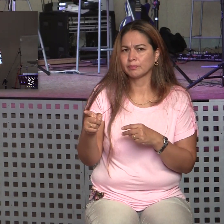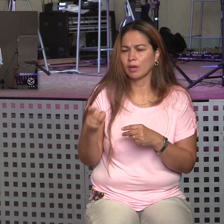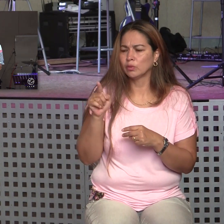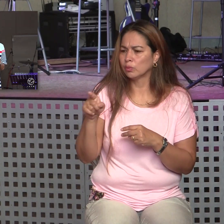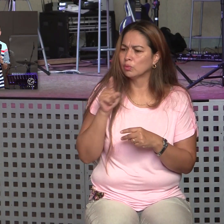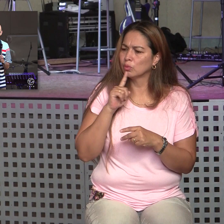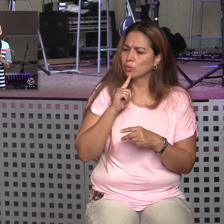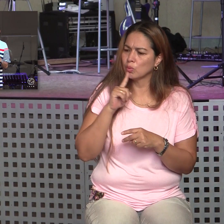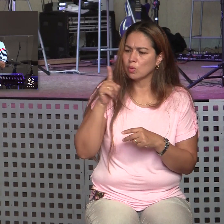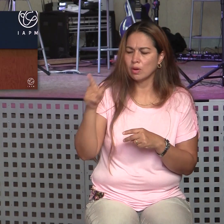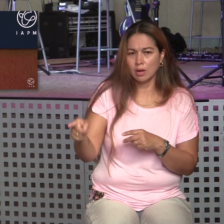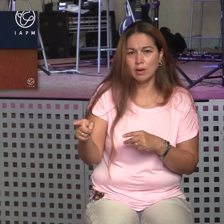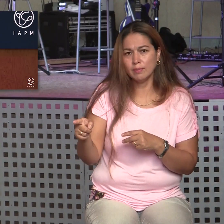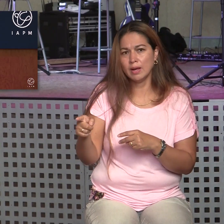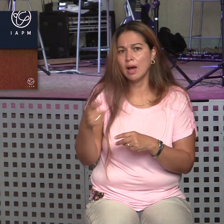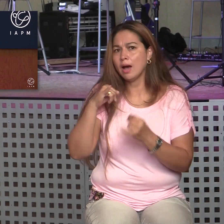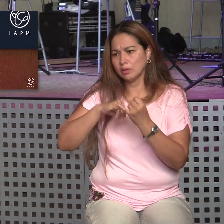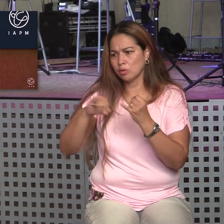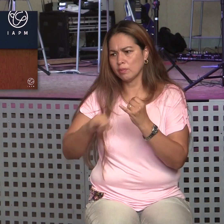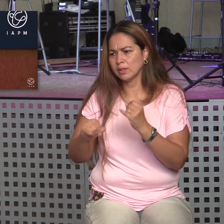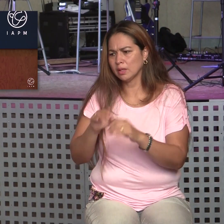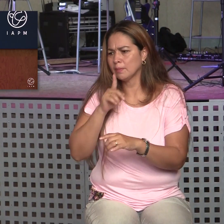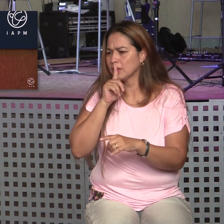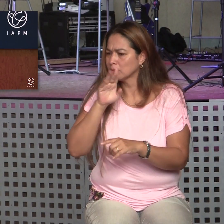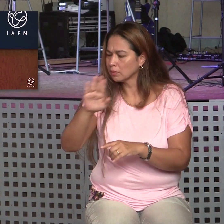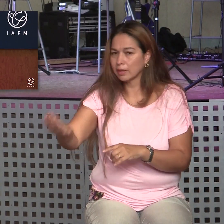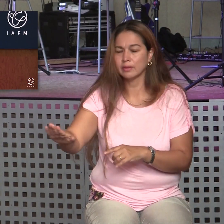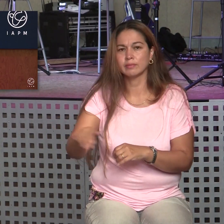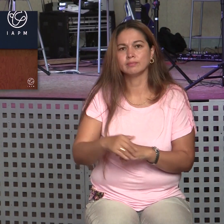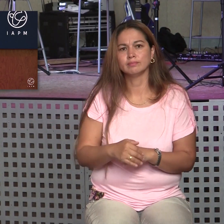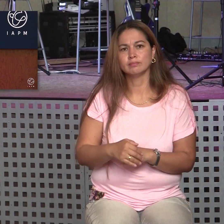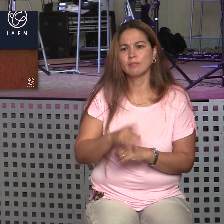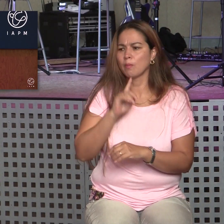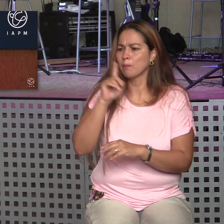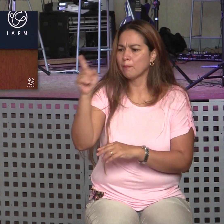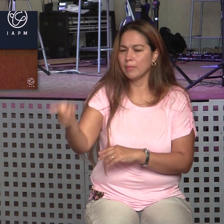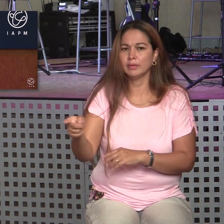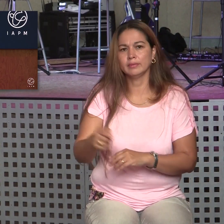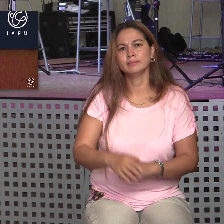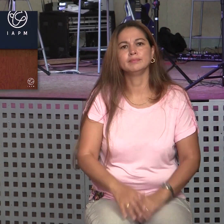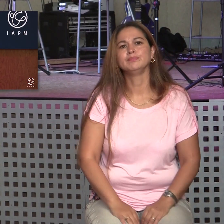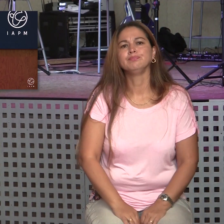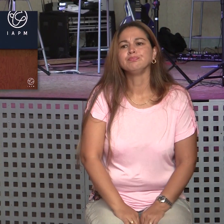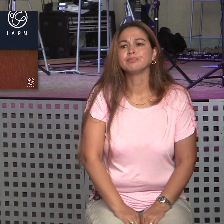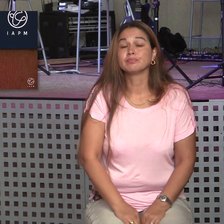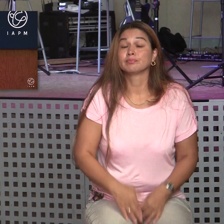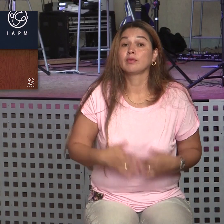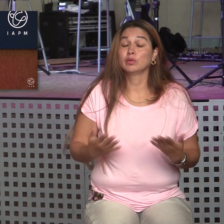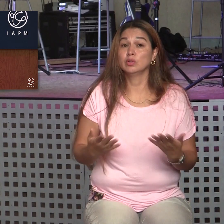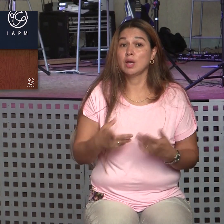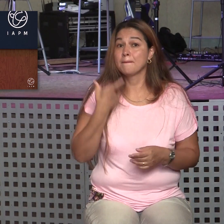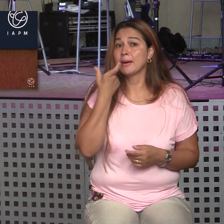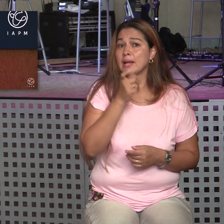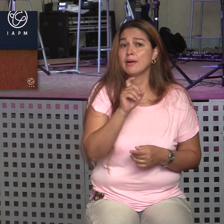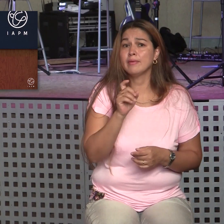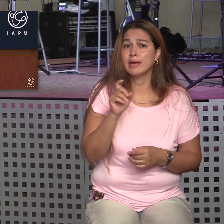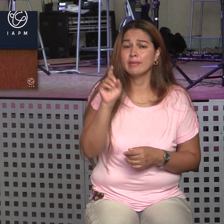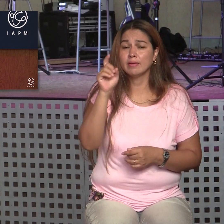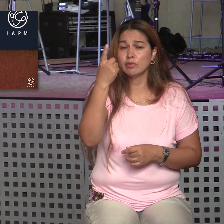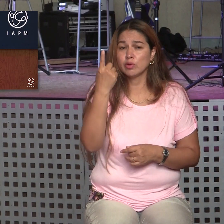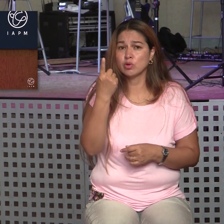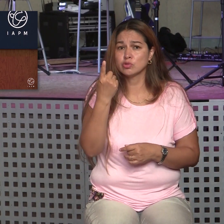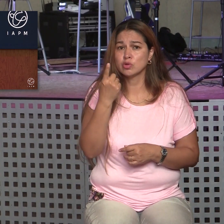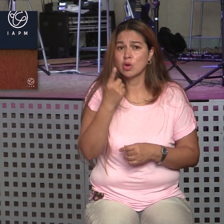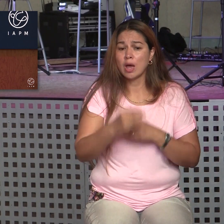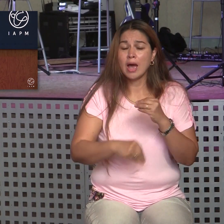tener una palabra, porque la palabra es lo que da ignición a que el poder del Espíritu Santo se desate sobre